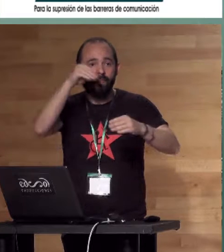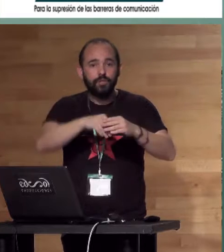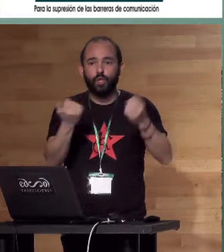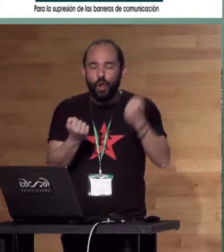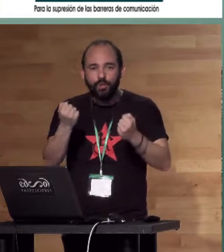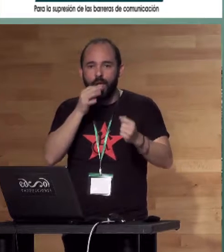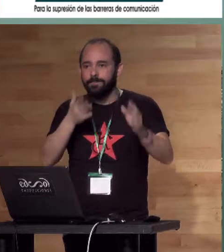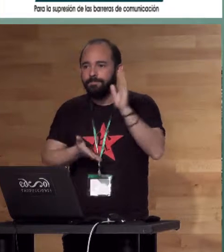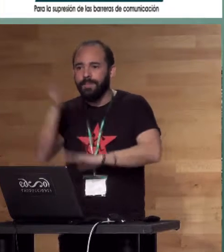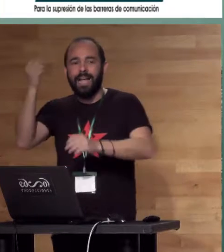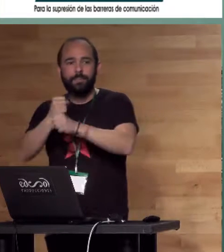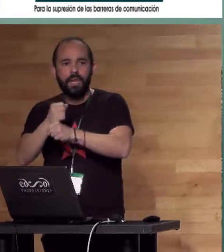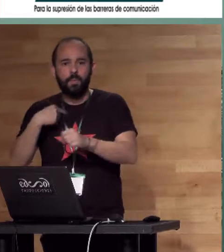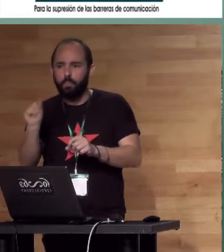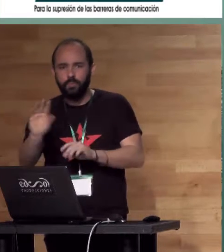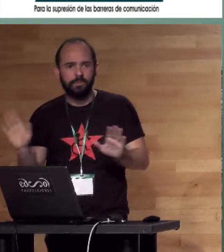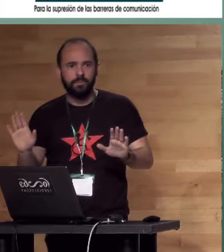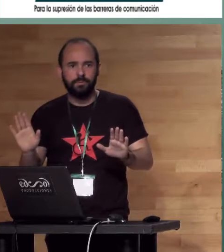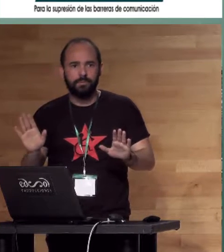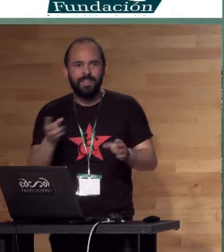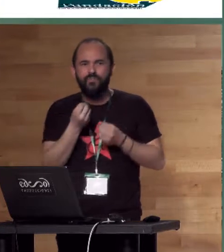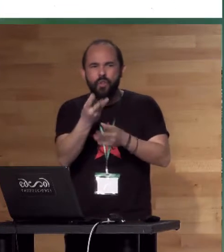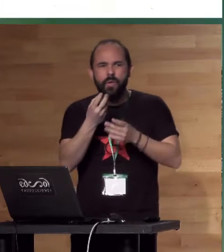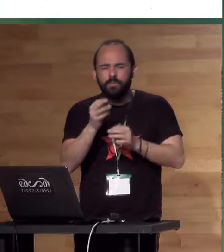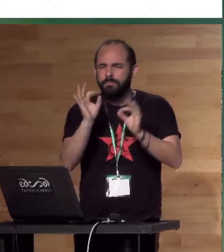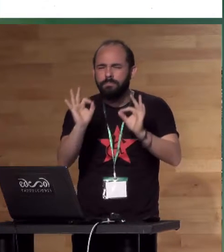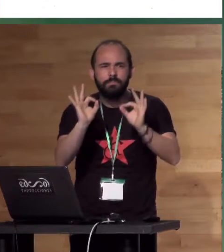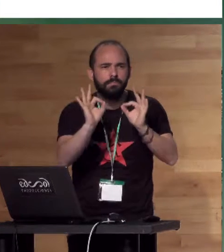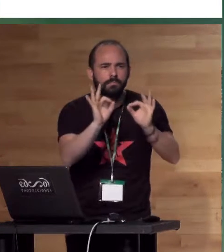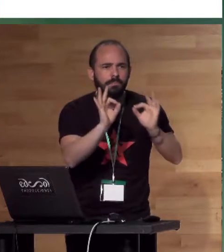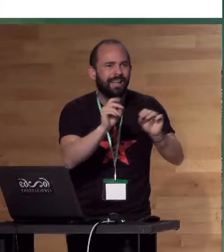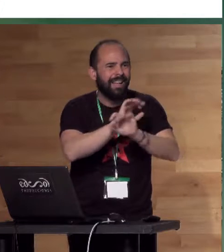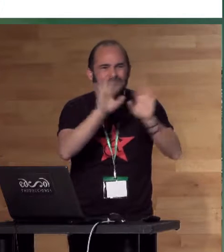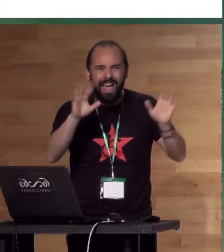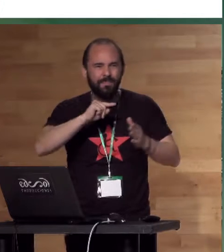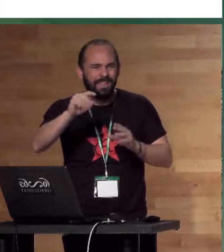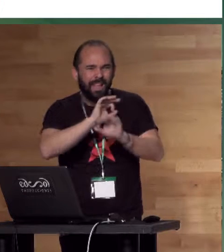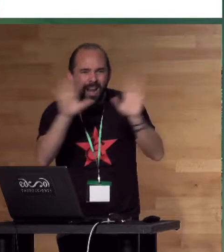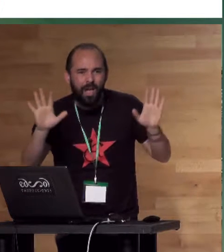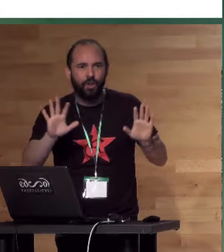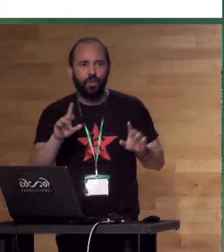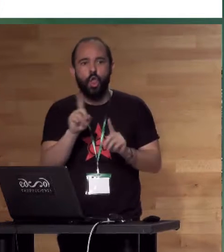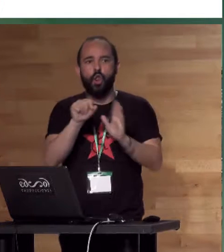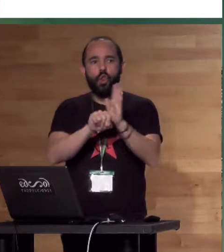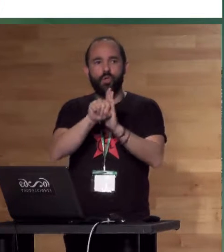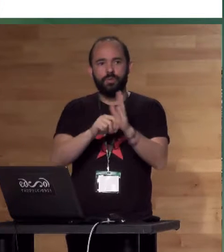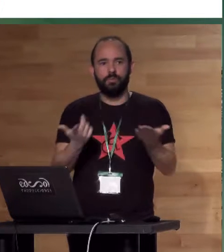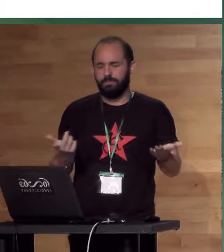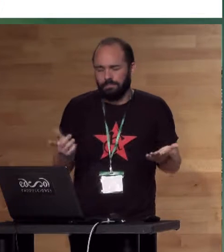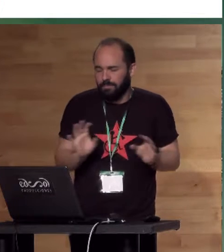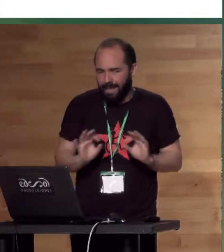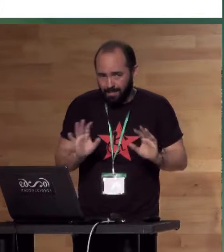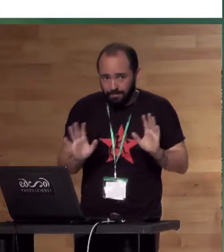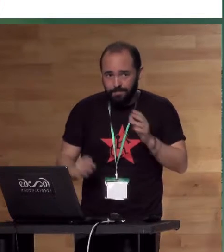va dentro del coche, se va a trabajar y punto. Información escueta, concisa,